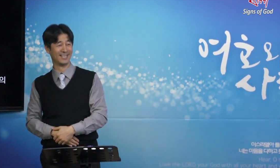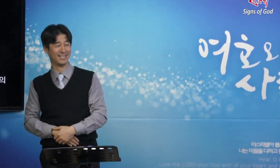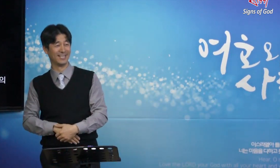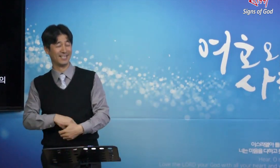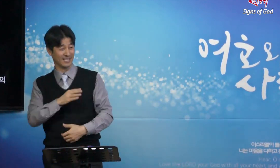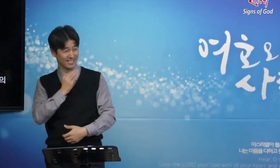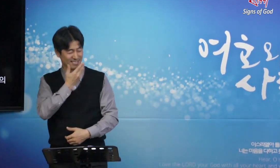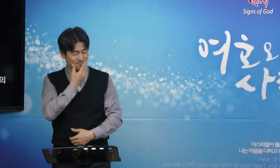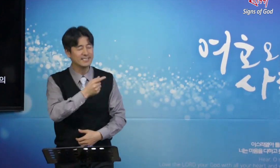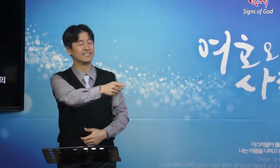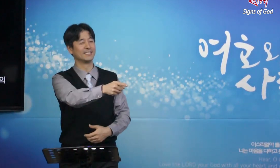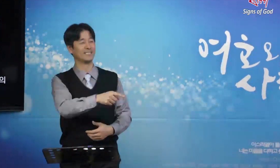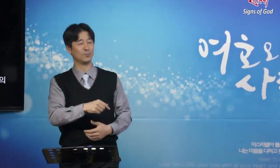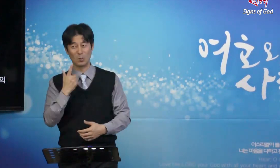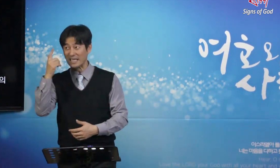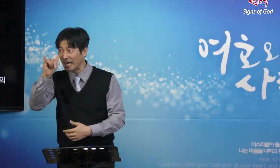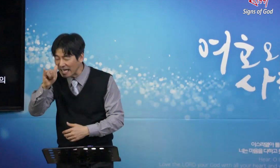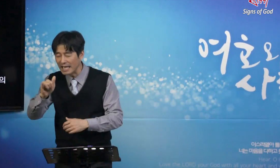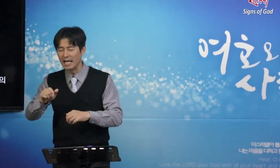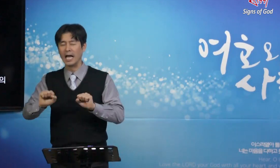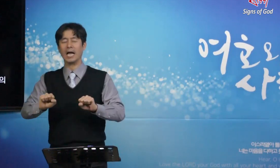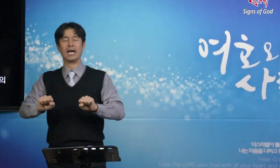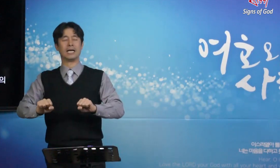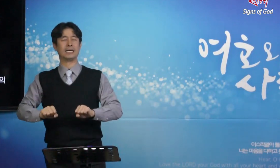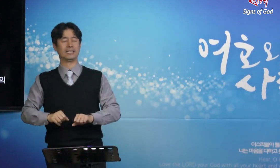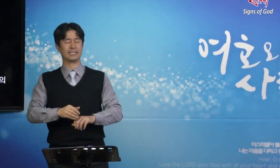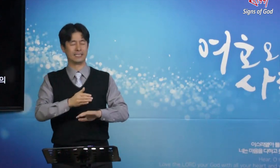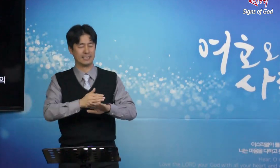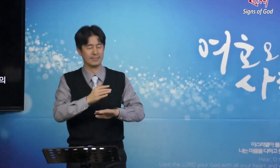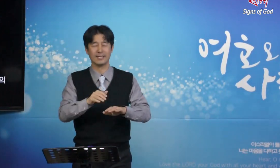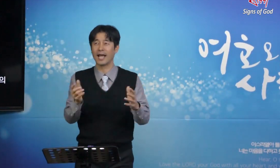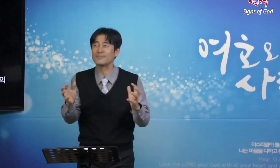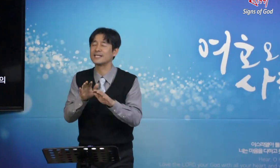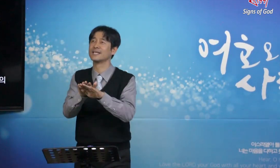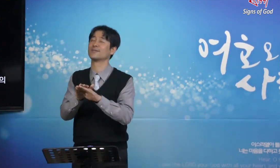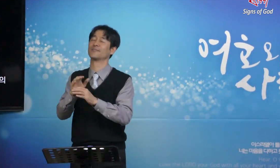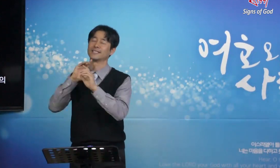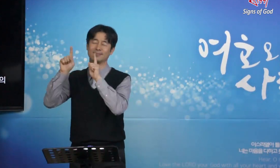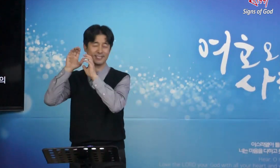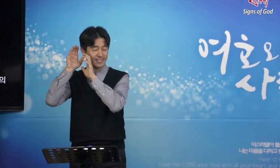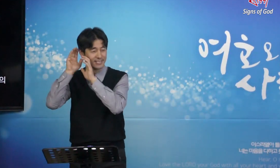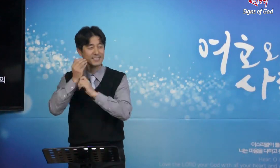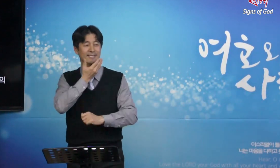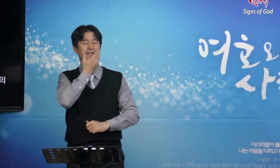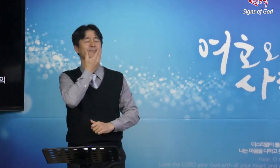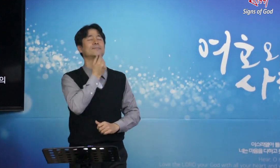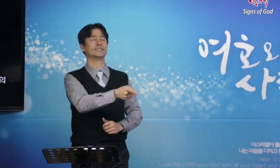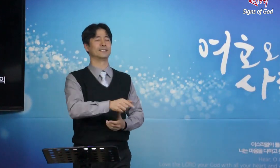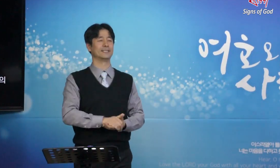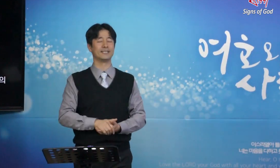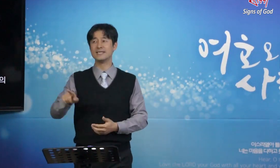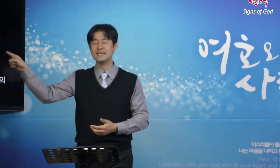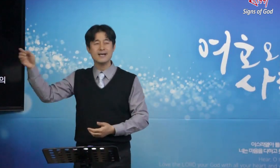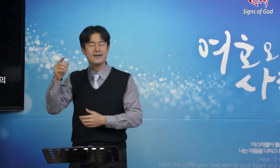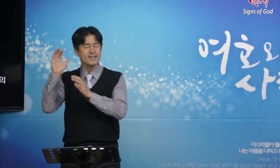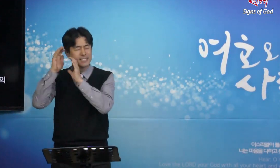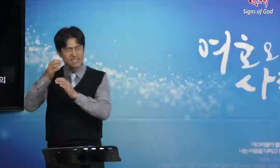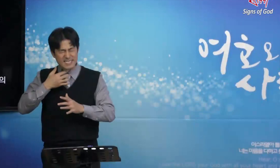목사 아닌 평신도 분들은 이렇게 목사님이 있기 때문에 지금 이렇게